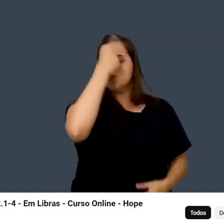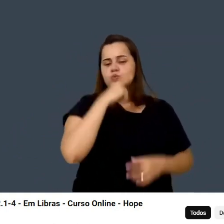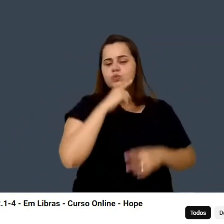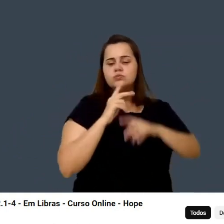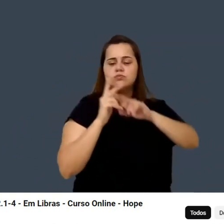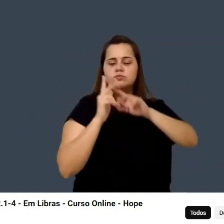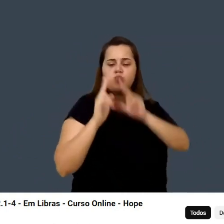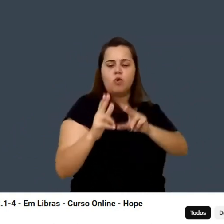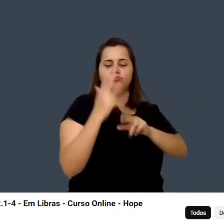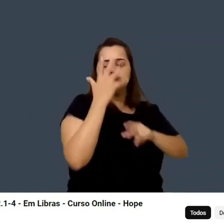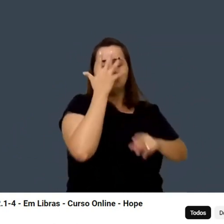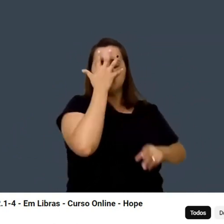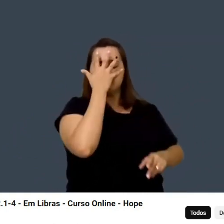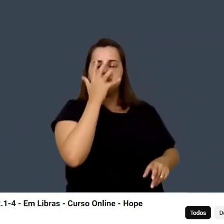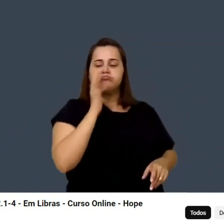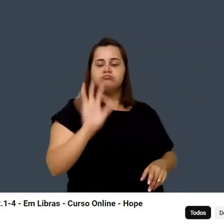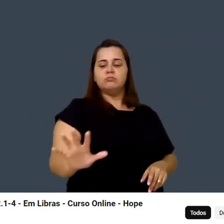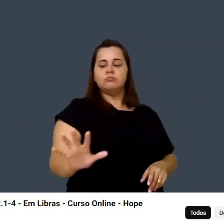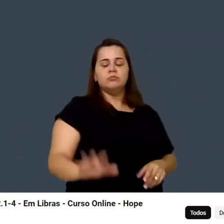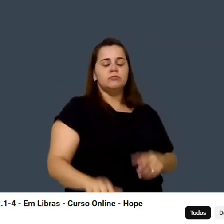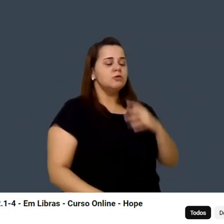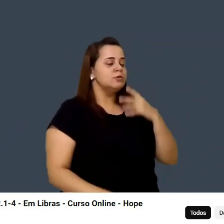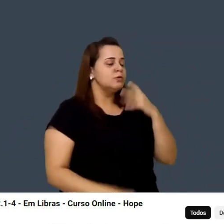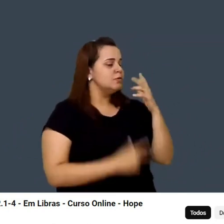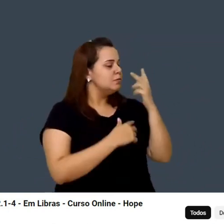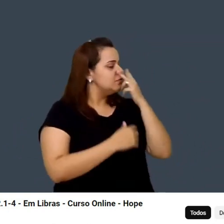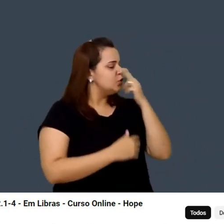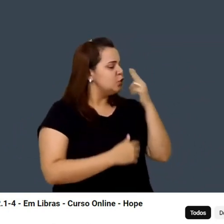a sua imagem e semelhança.